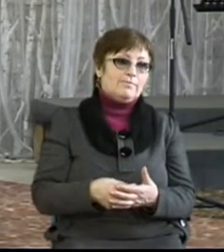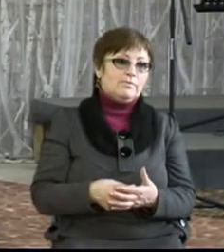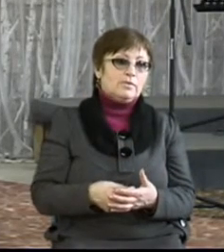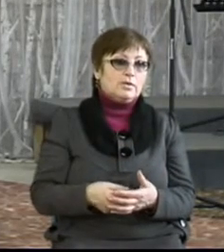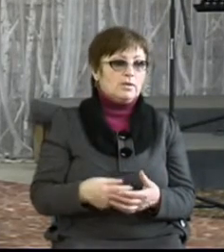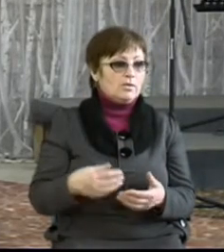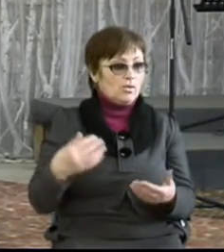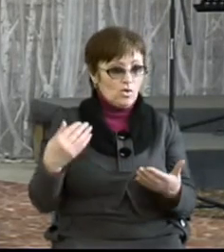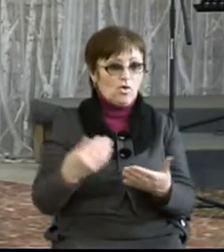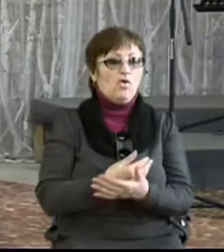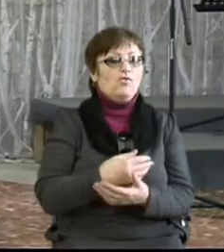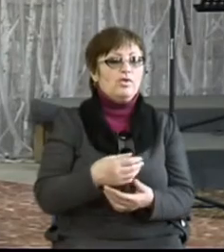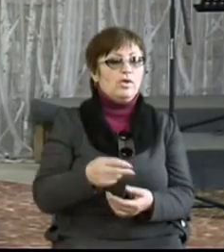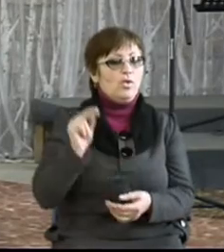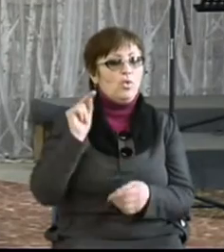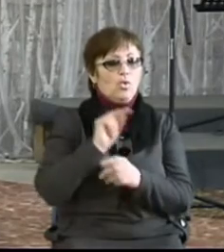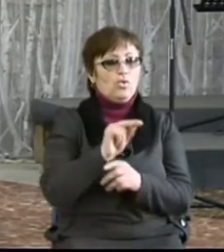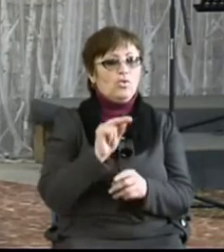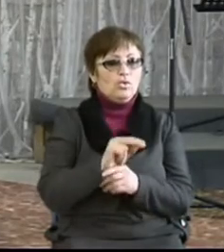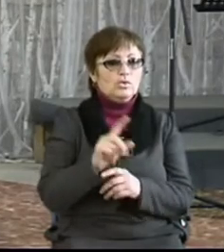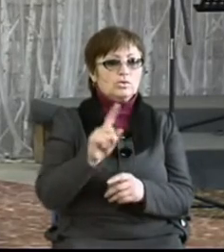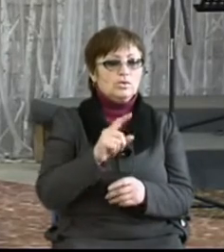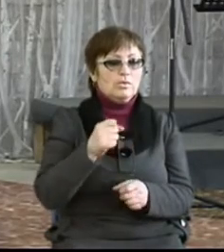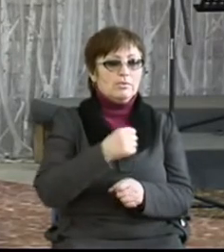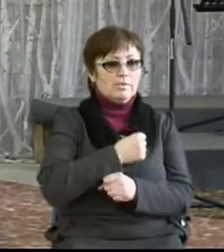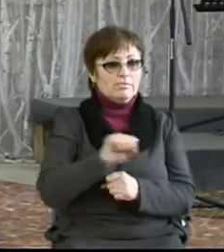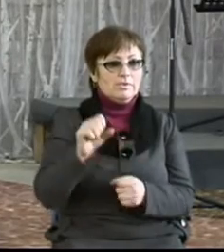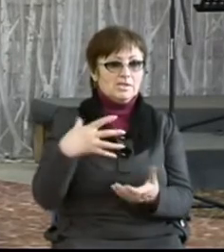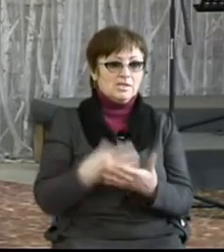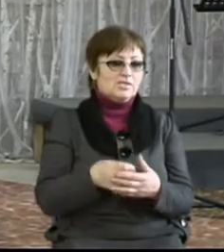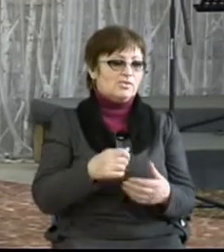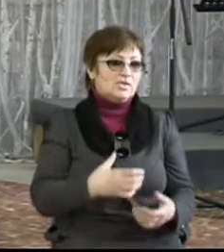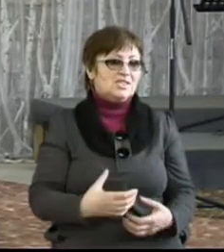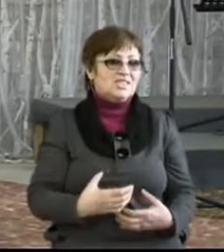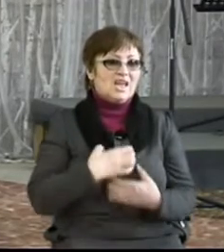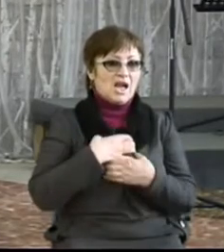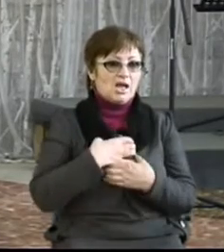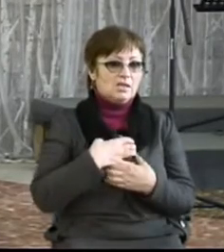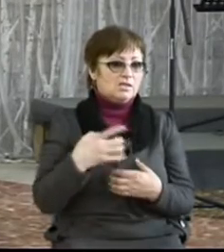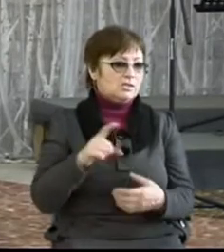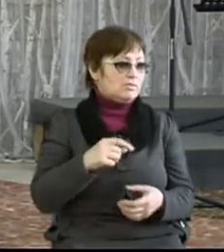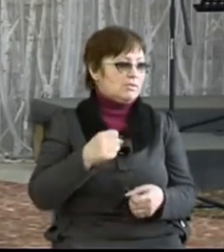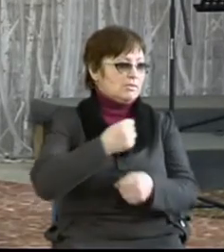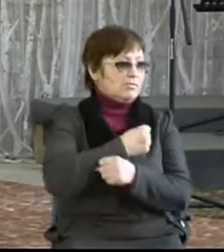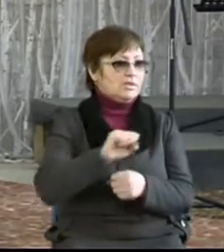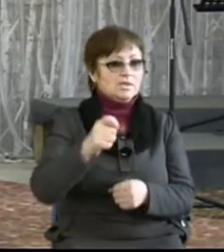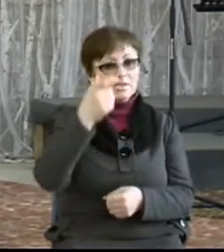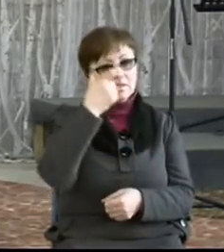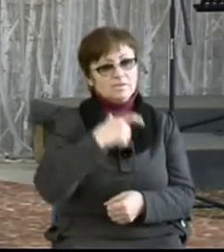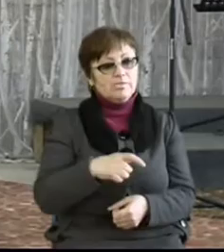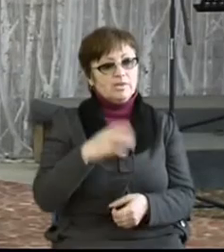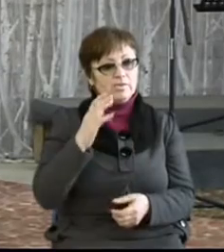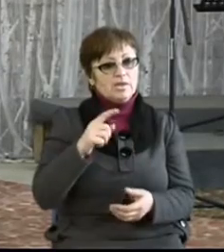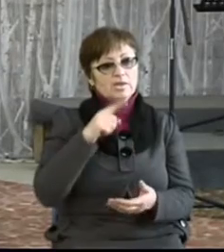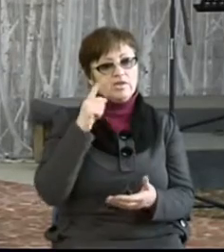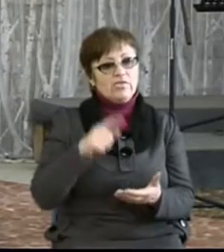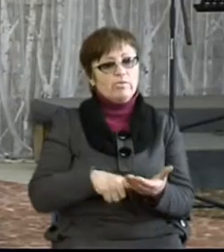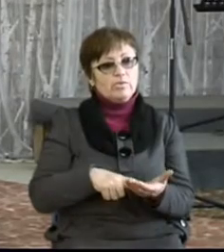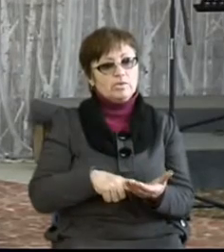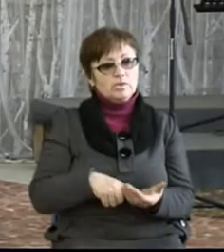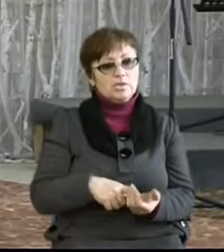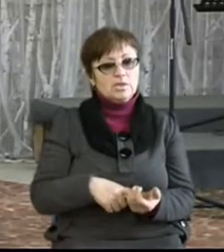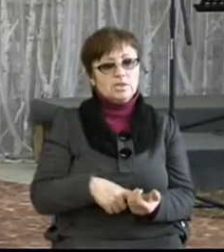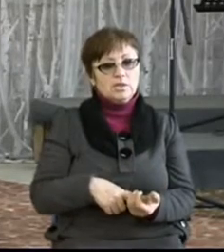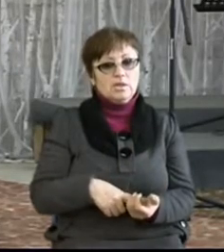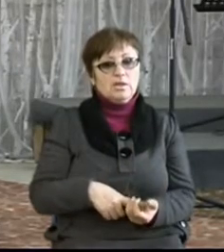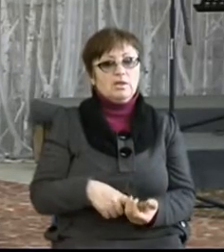другой новый урок относительно того, чтобы преодолеть свой страх, чтобы преодолеть себя в каких-то вопросах. И мы